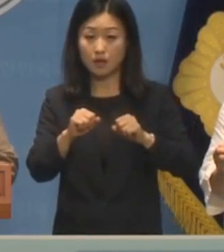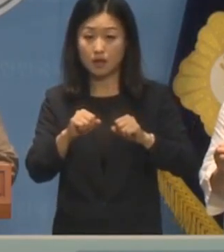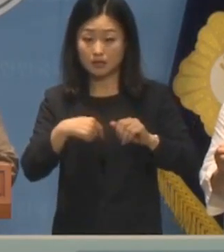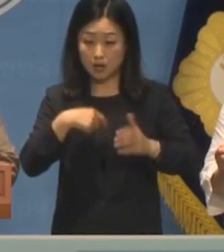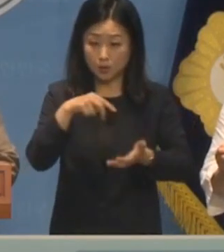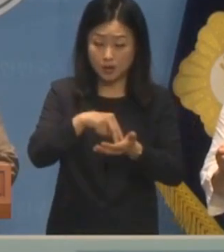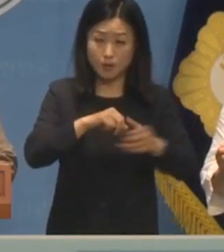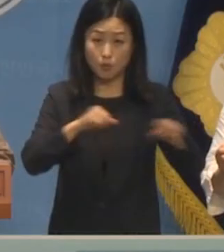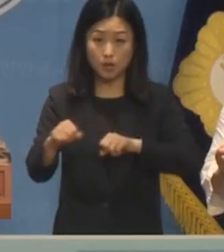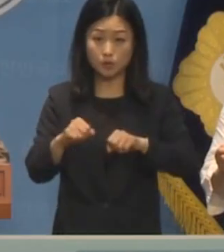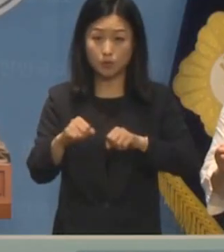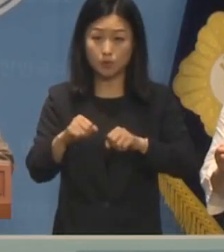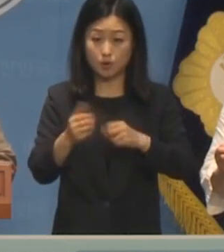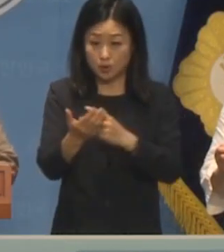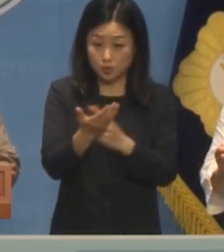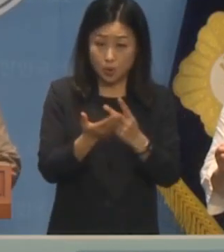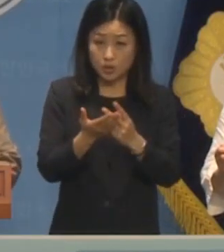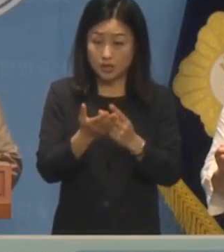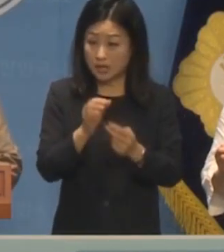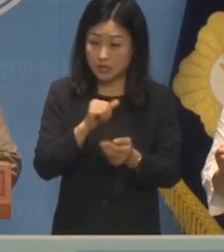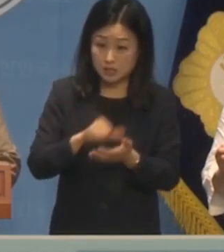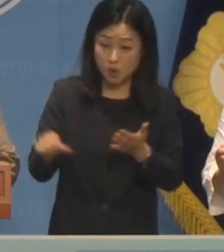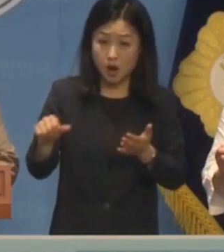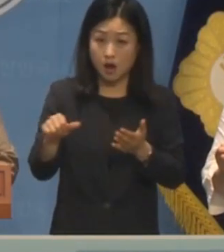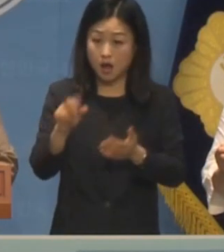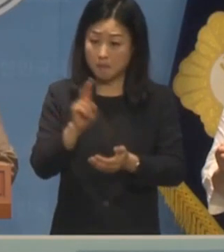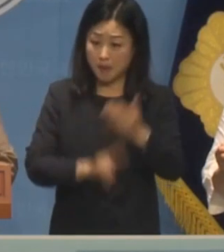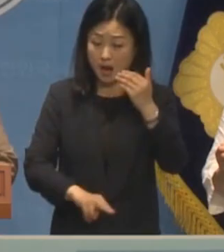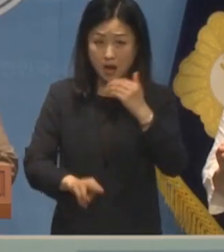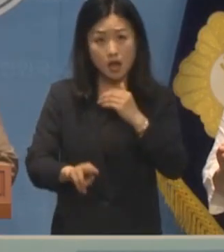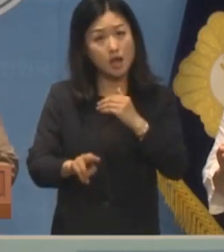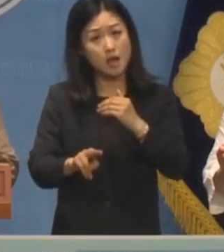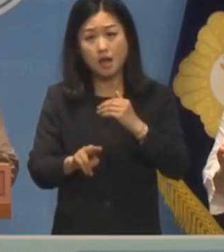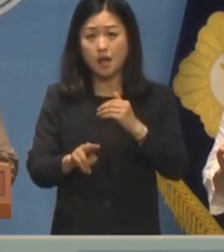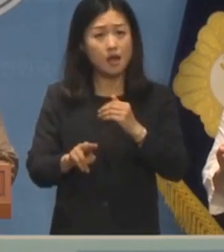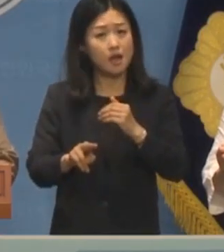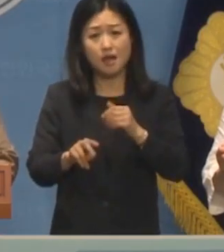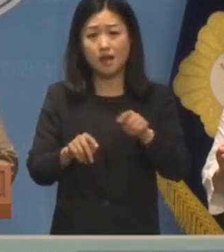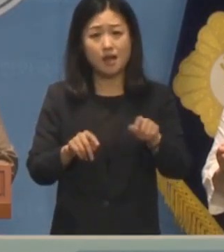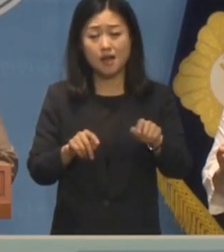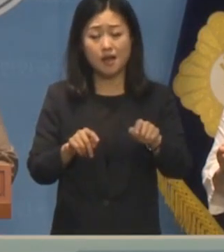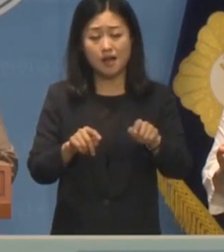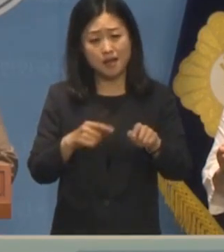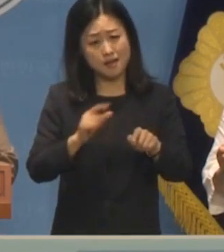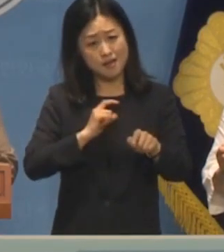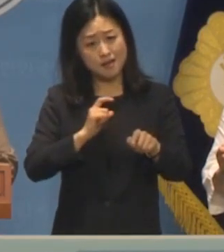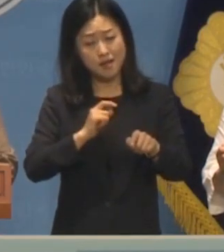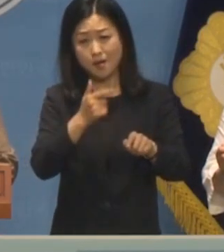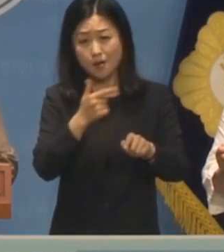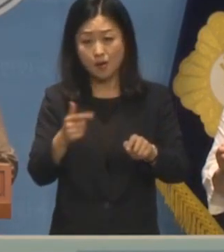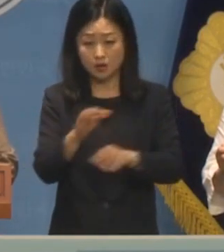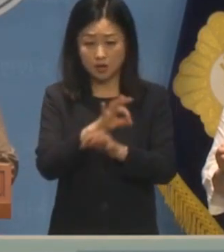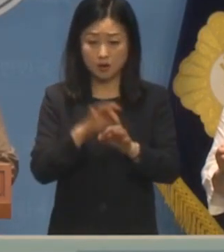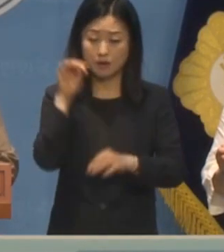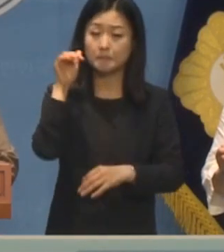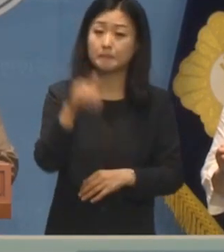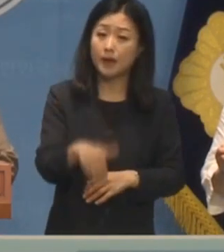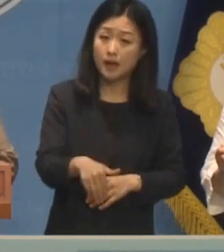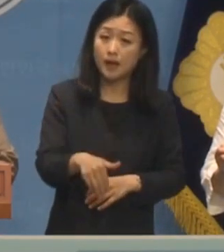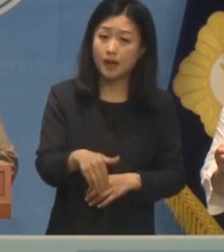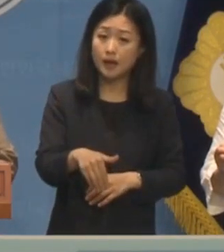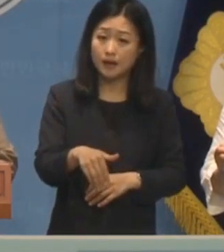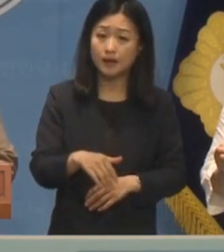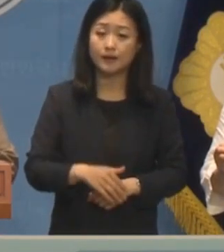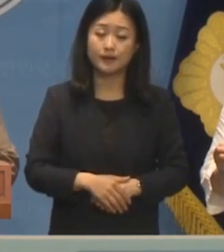영토 독도까지 팔아넘겼다는 의구심을 부정하기 어려운 지경입니다. 경제는 곤두박질 친